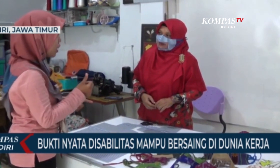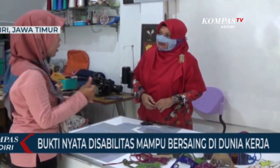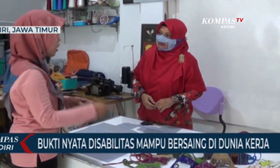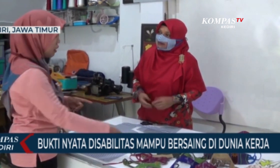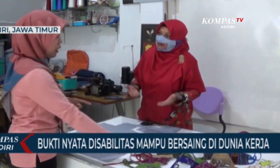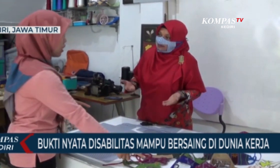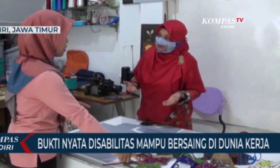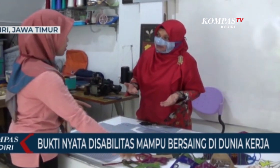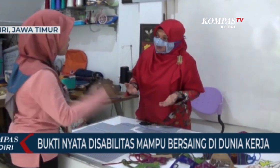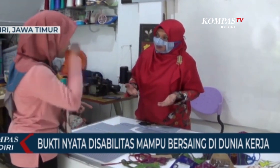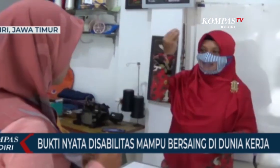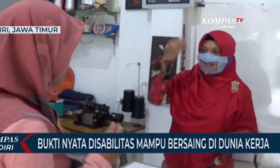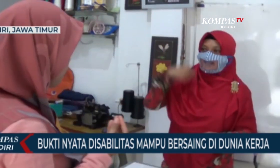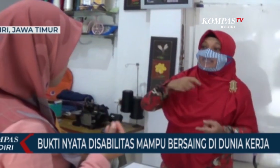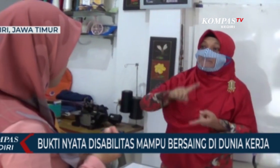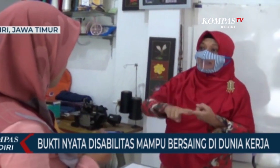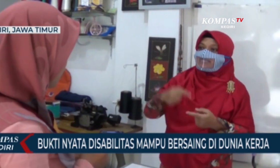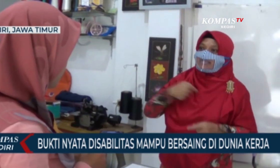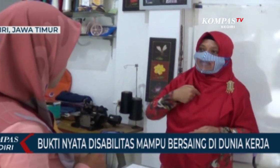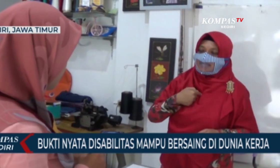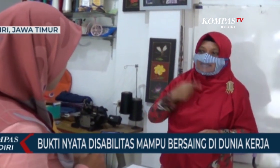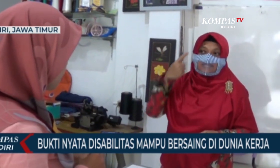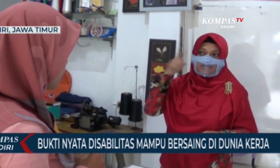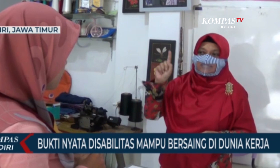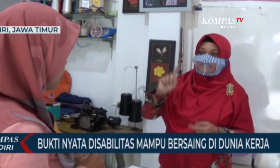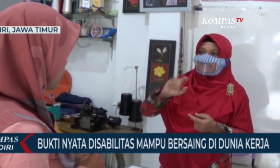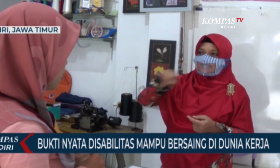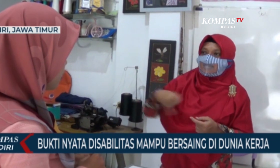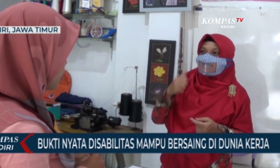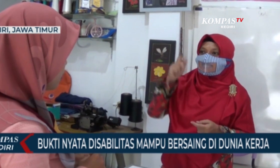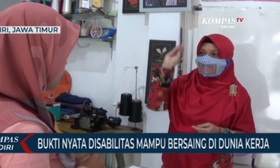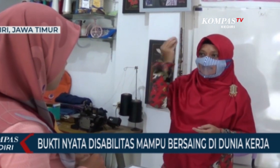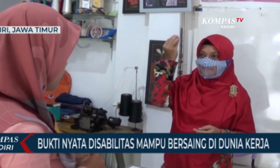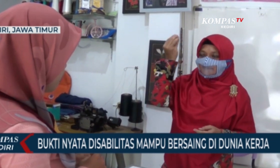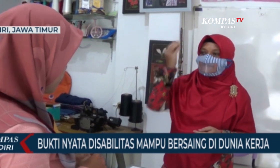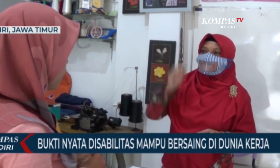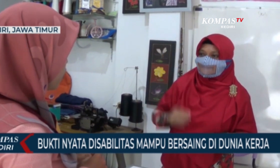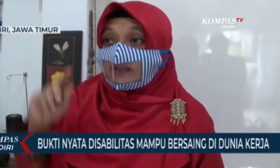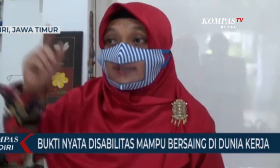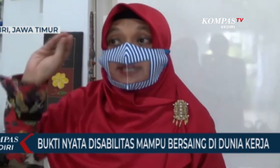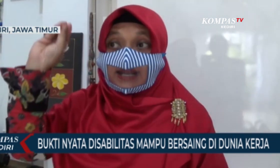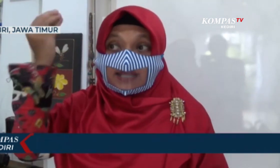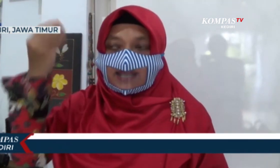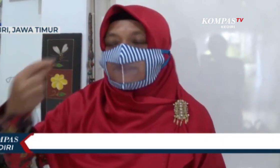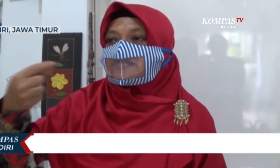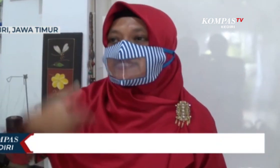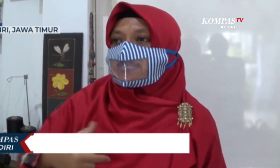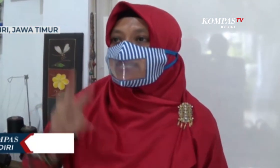membuat masker wajah transparan dalam sehari rata-rata mampu menghasilkan 20 masker dengan kualitas bagus dan